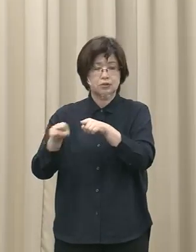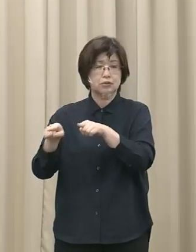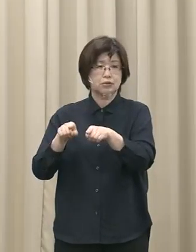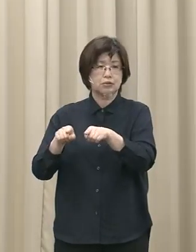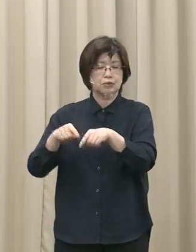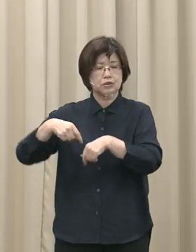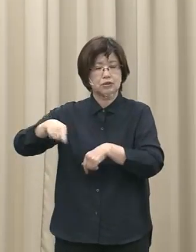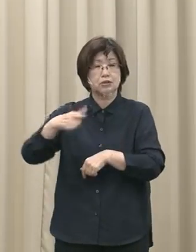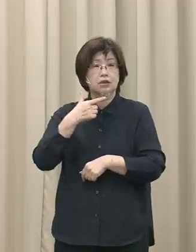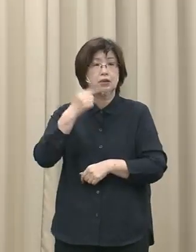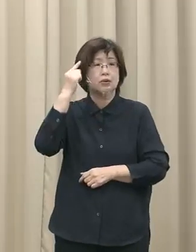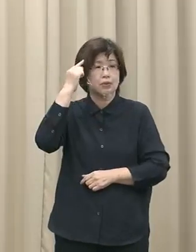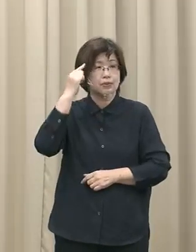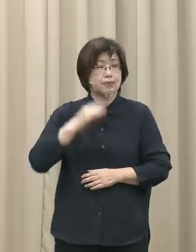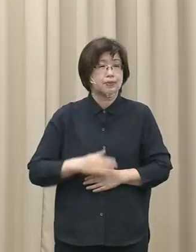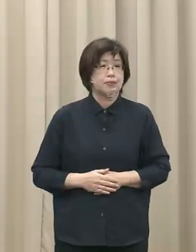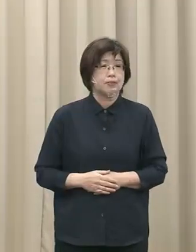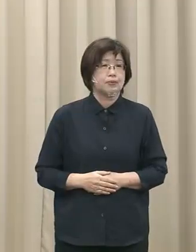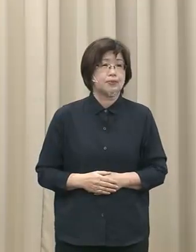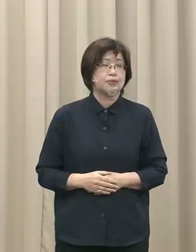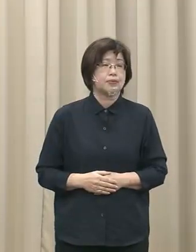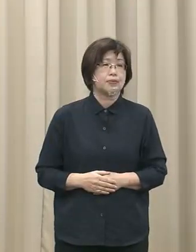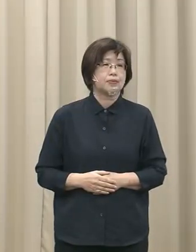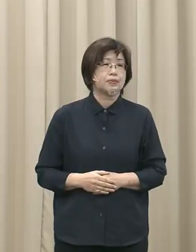というふうに考えております。